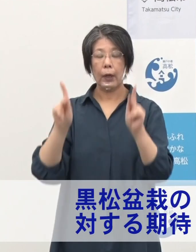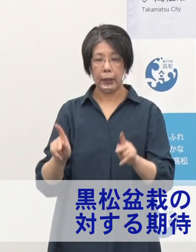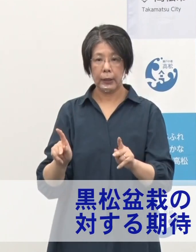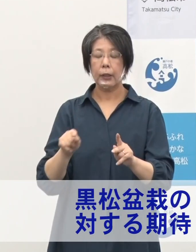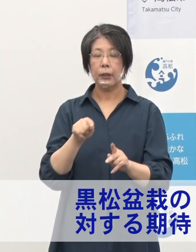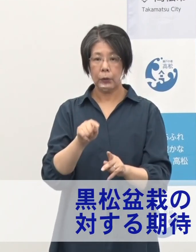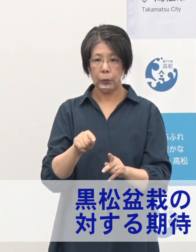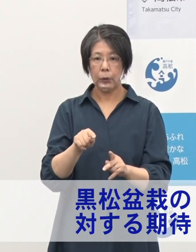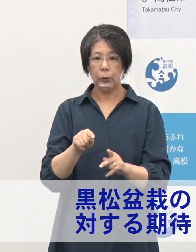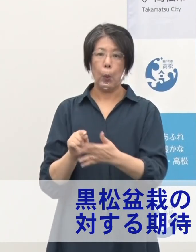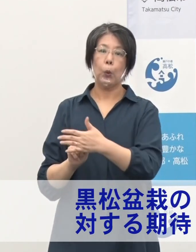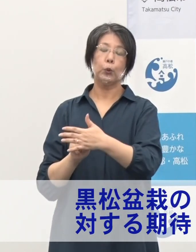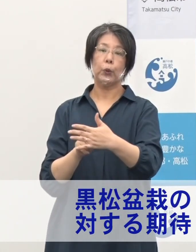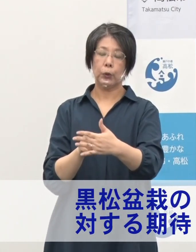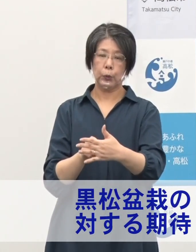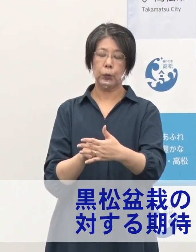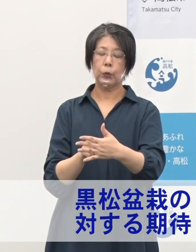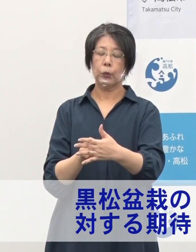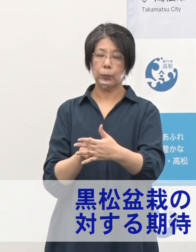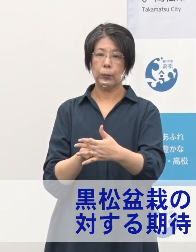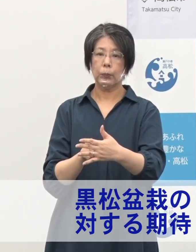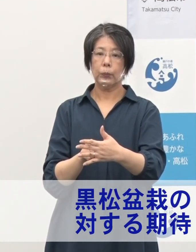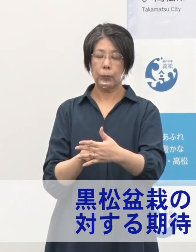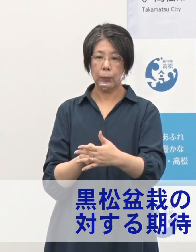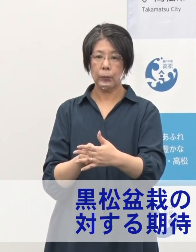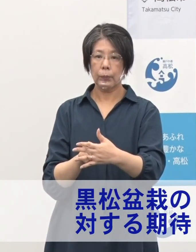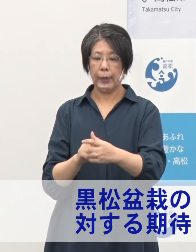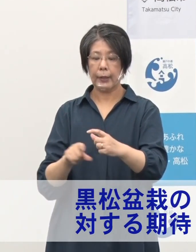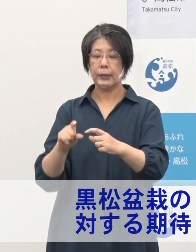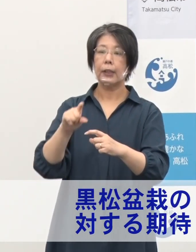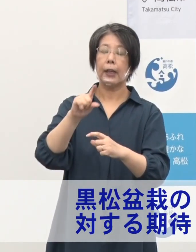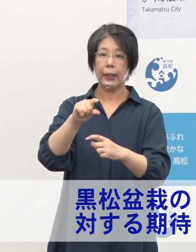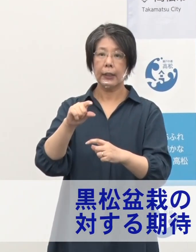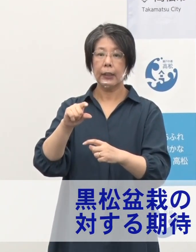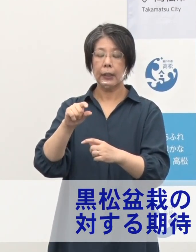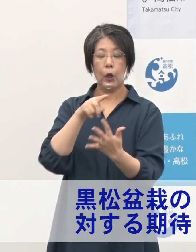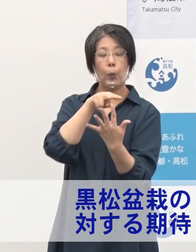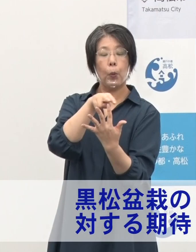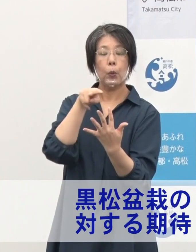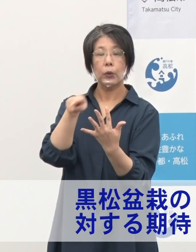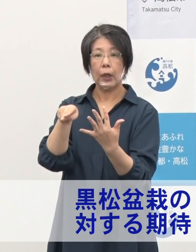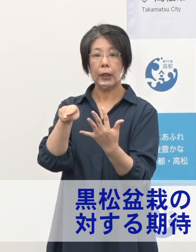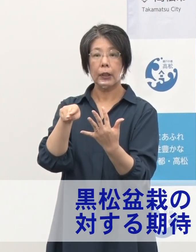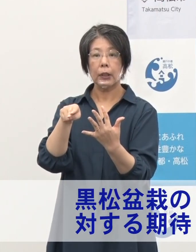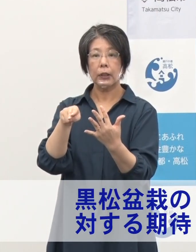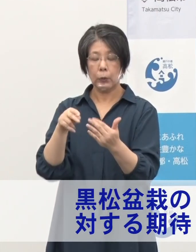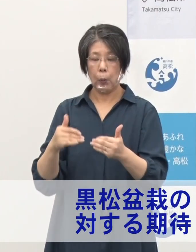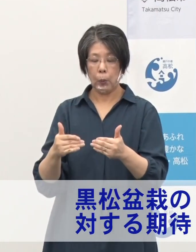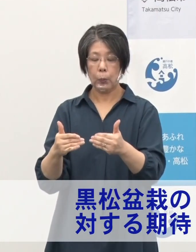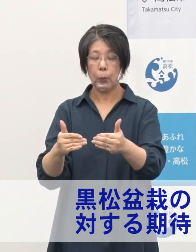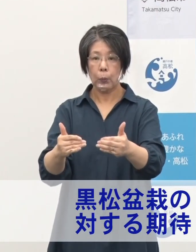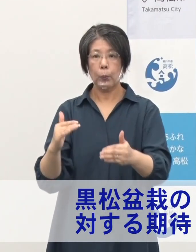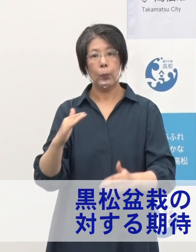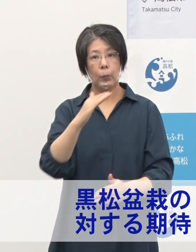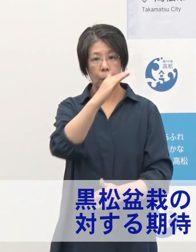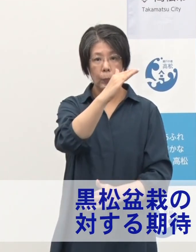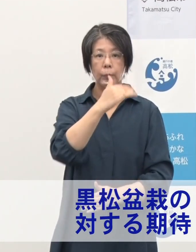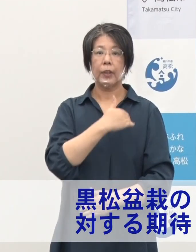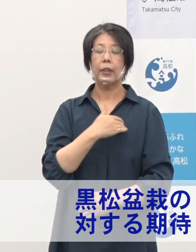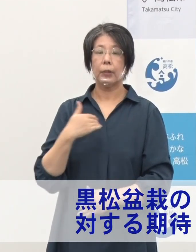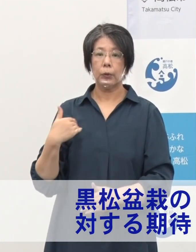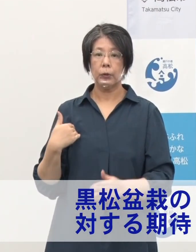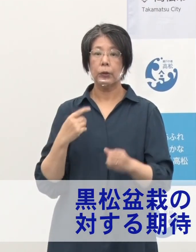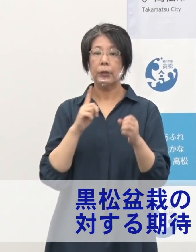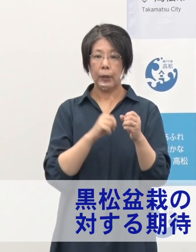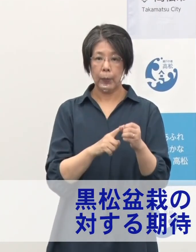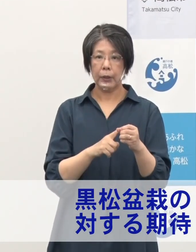にも取り組んでいただいてですねサラリーこの盆栽の生産の振興が図られるように兵士としてもまた